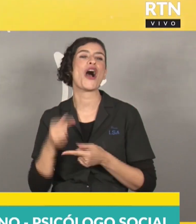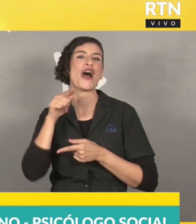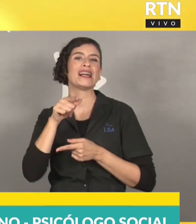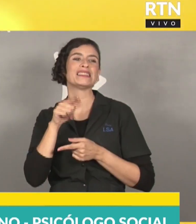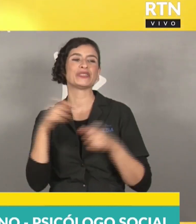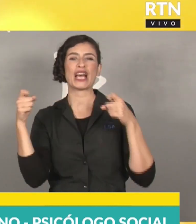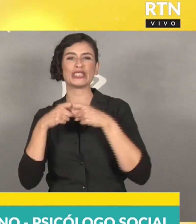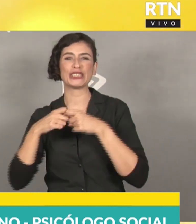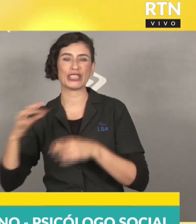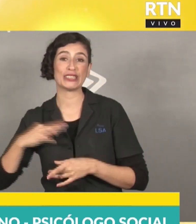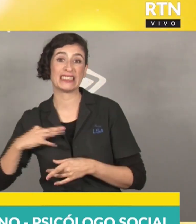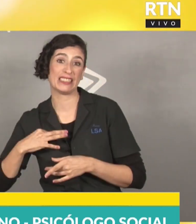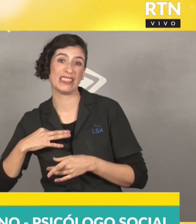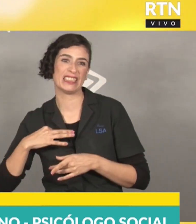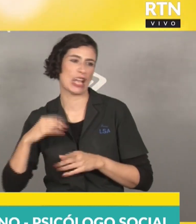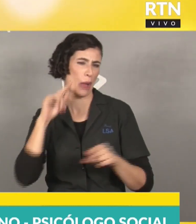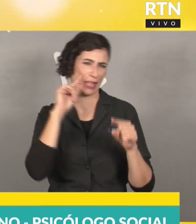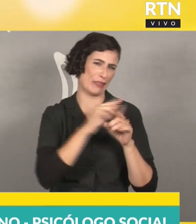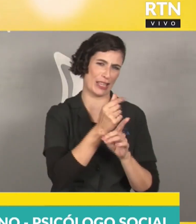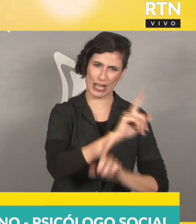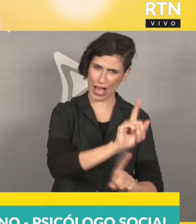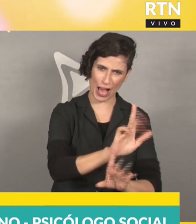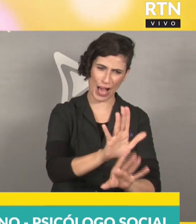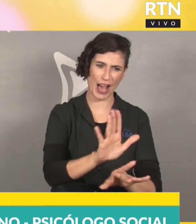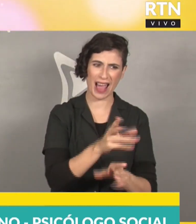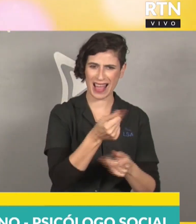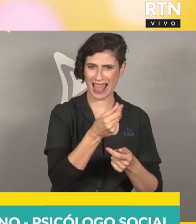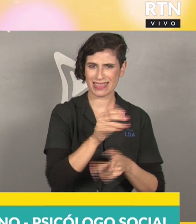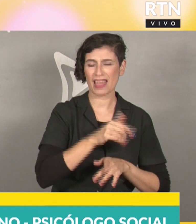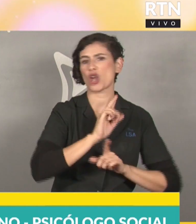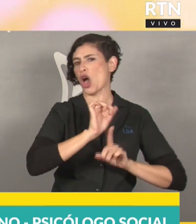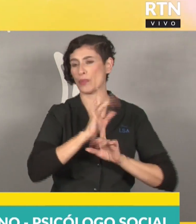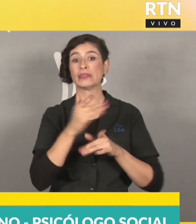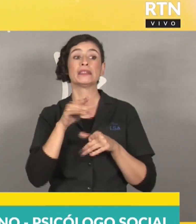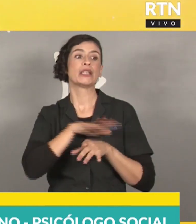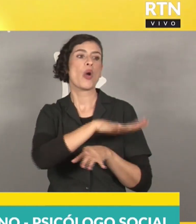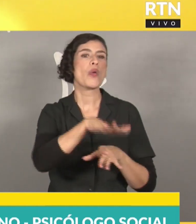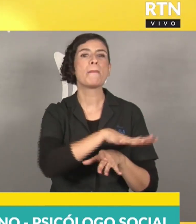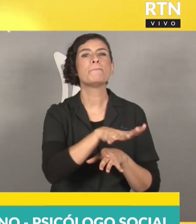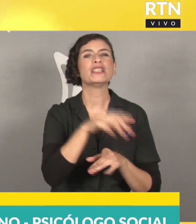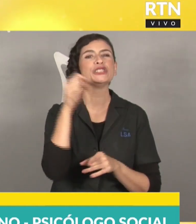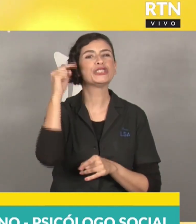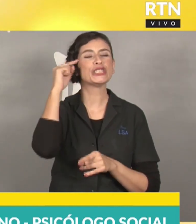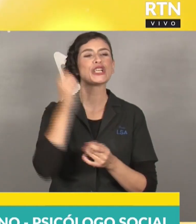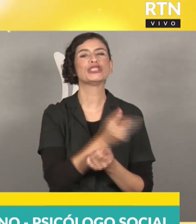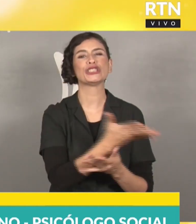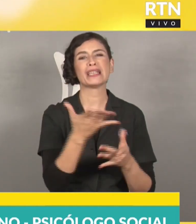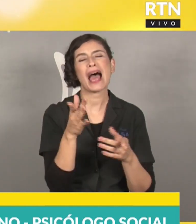asociación civil sin fines de lucro, pero es más que eso. Es un espacio psicosocial para la